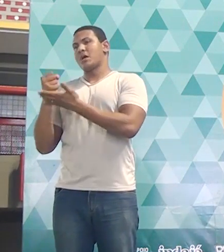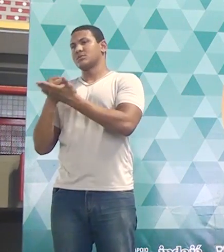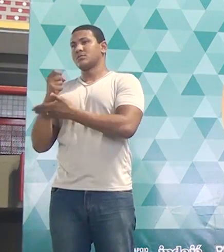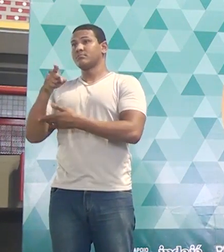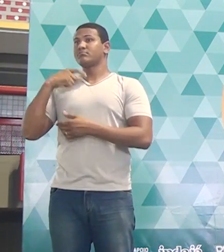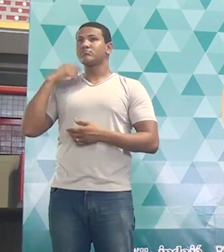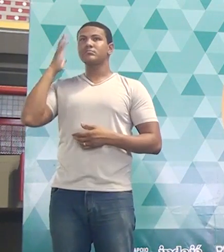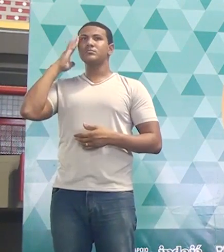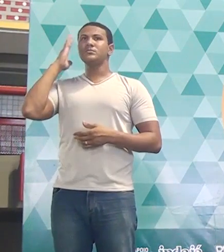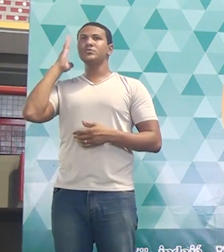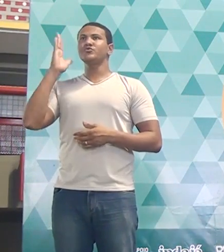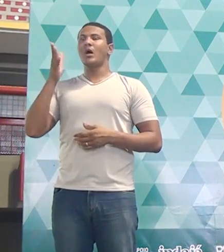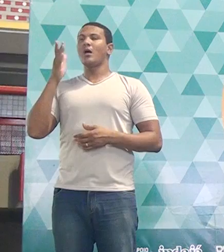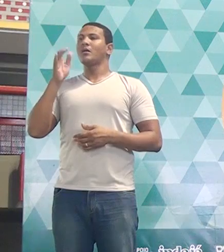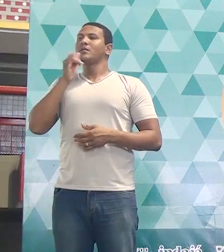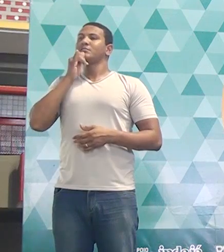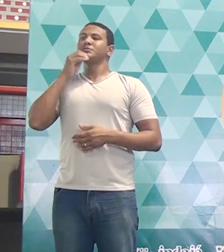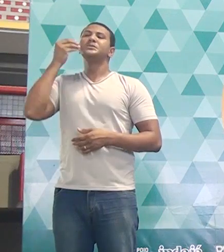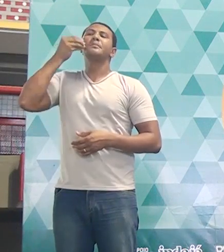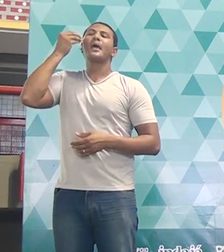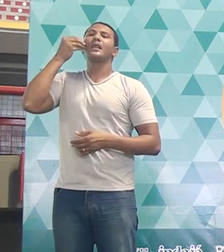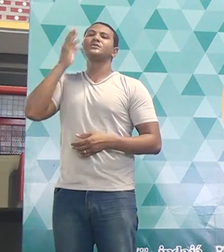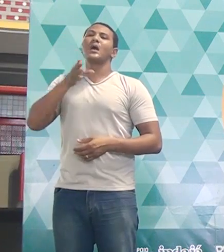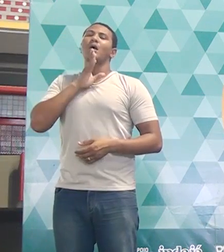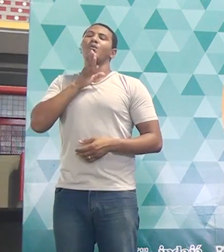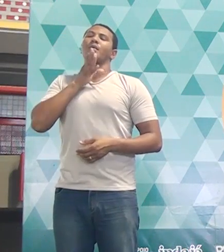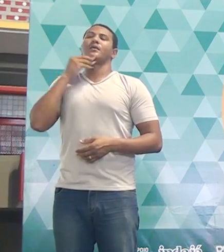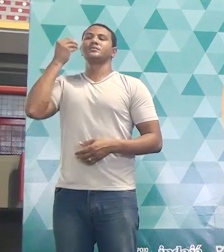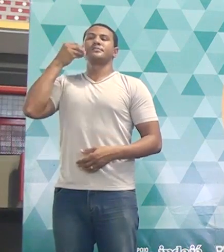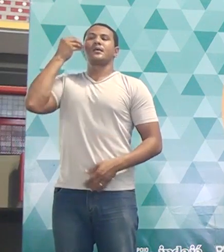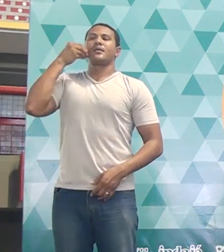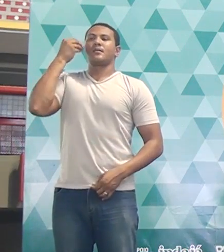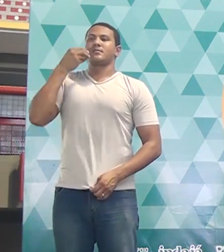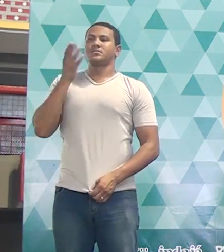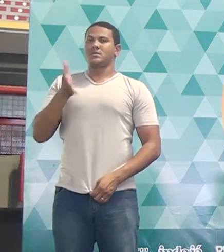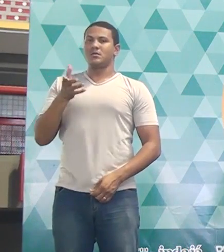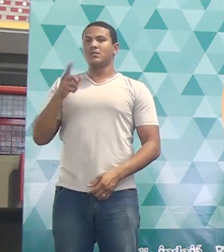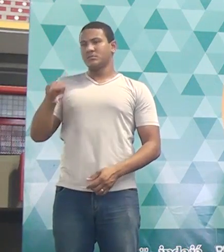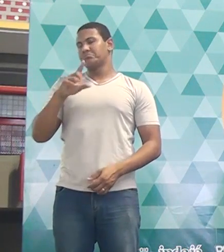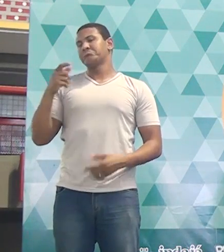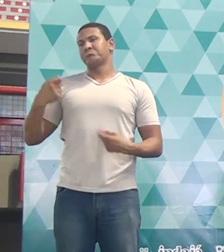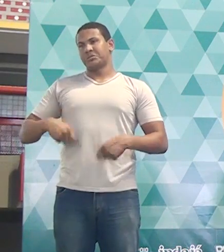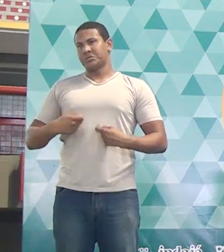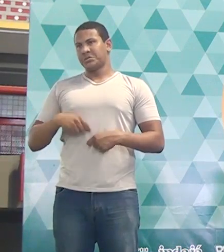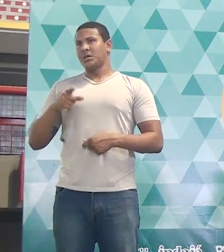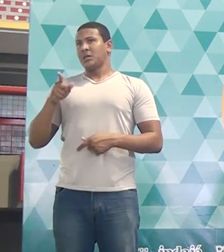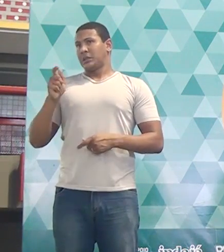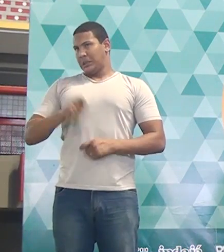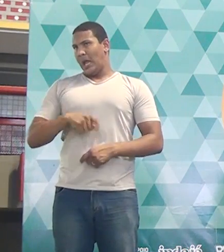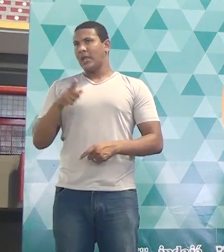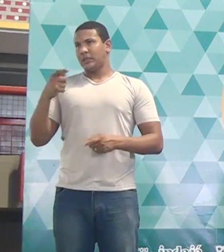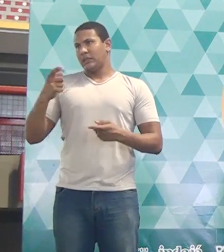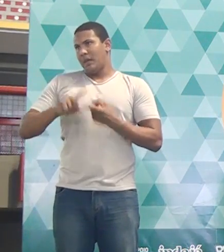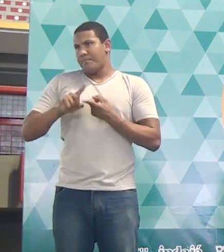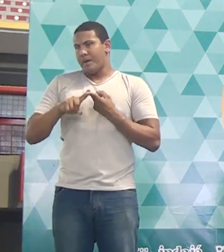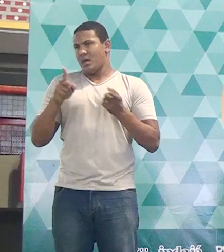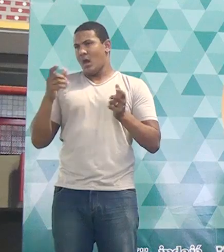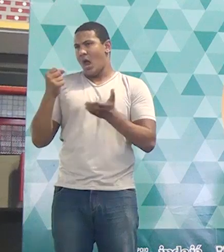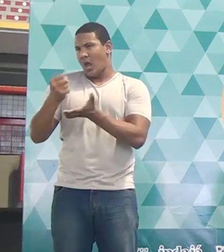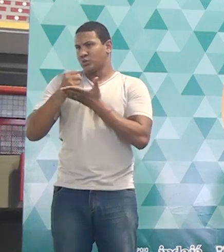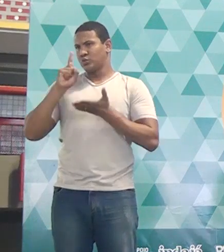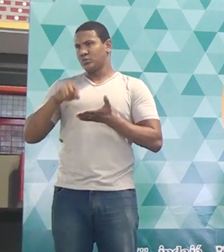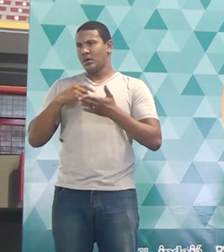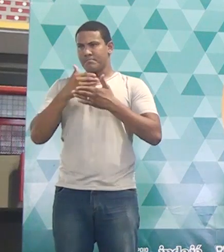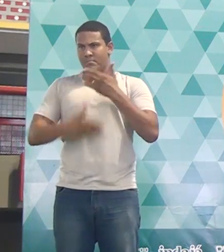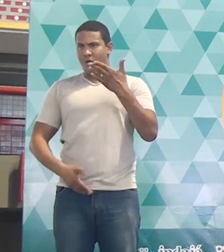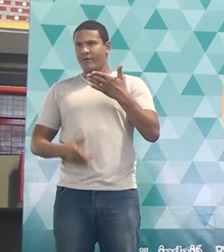prático, conhecimento de mundo. Conhecimento de mundo pode ajudar a resolver muita questão de prova instantaneamente. Se